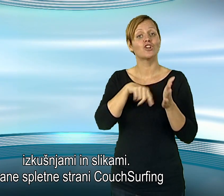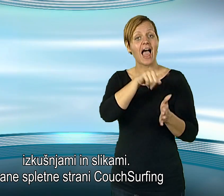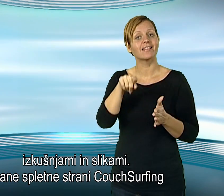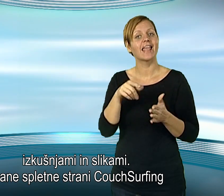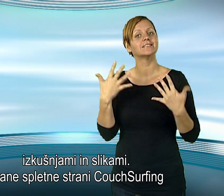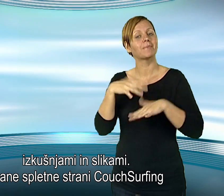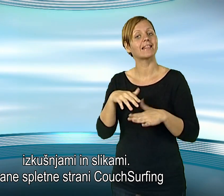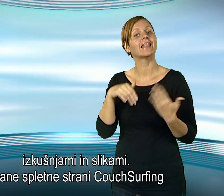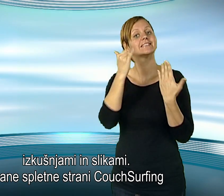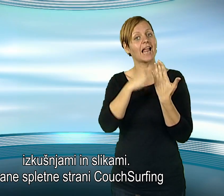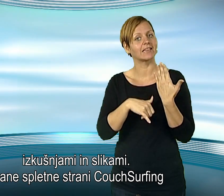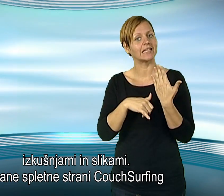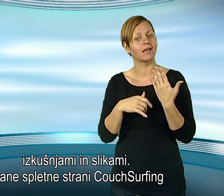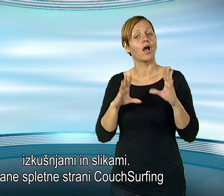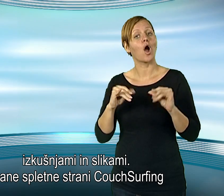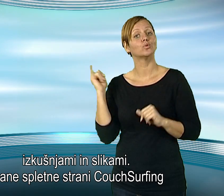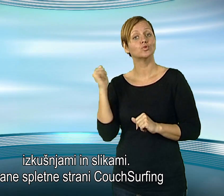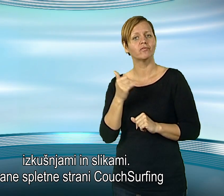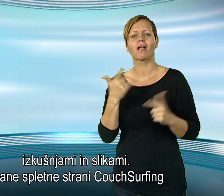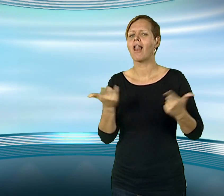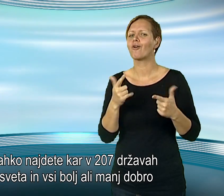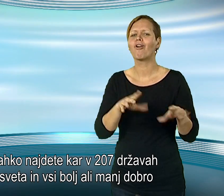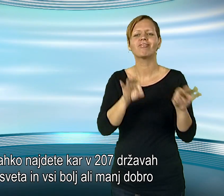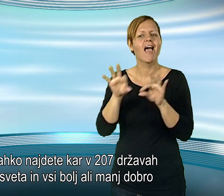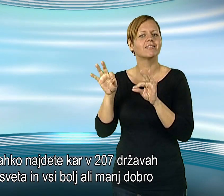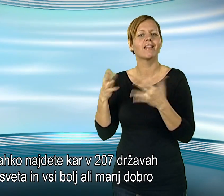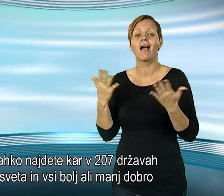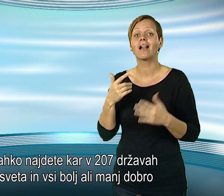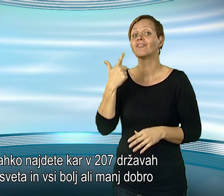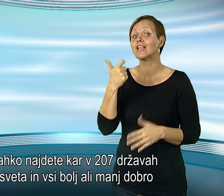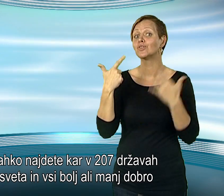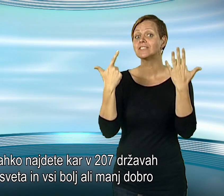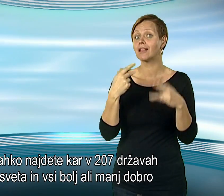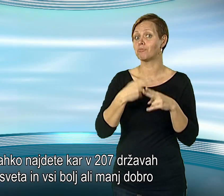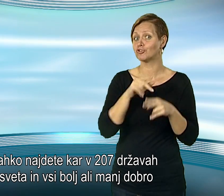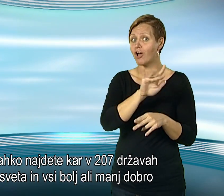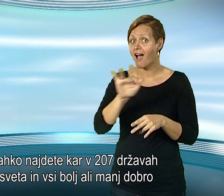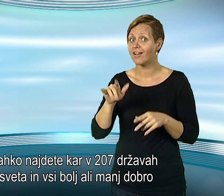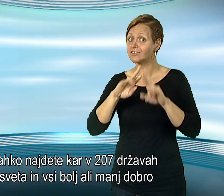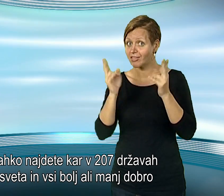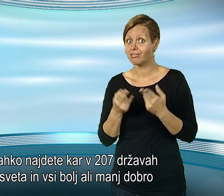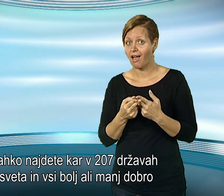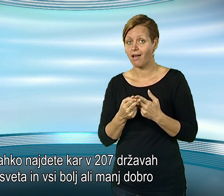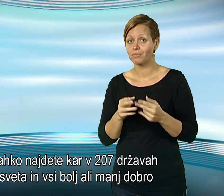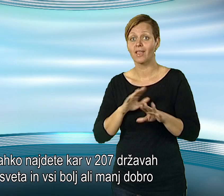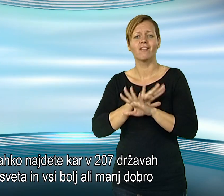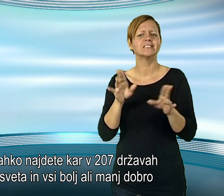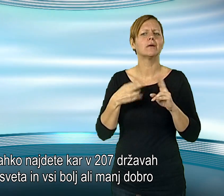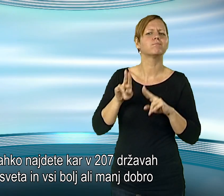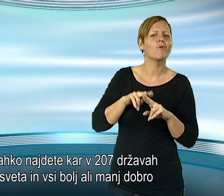Člane spletne strani Couchsurfing lahko najdete kar v 207 državah sveta in vsi bolj ali manj